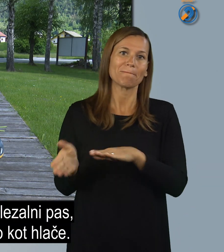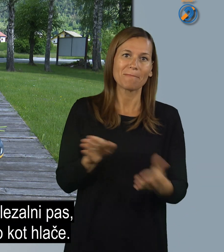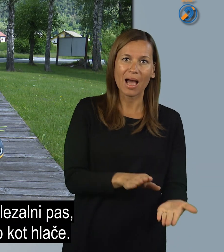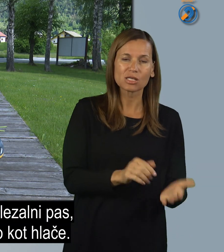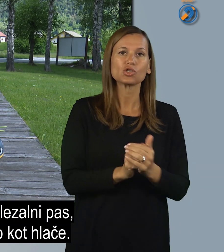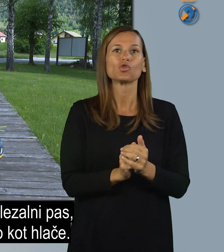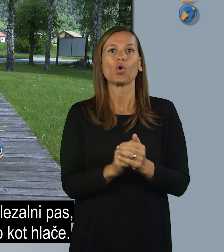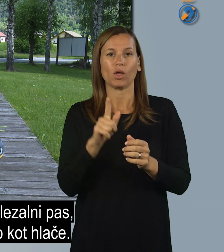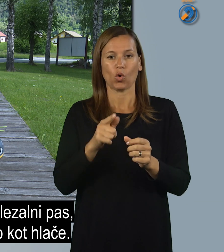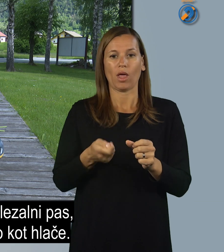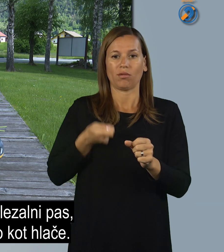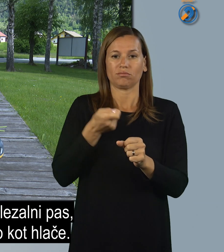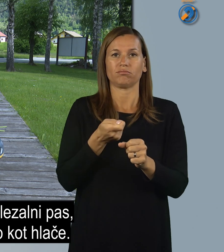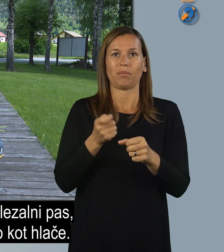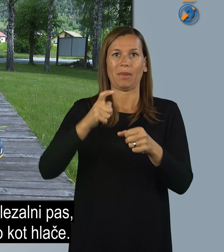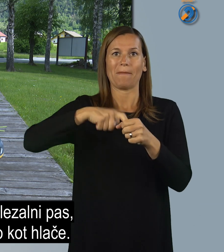na ta